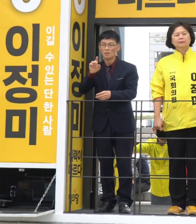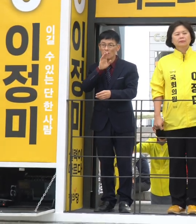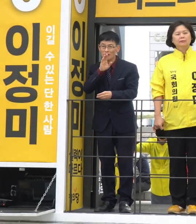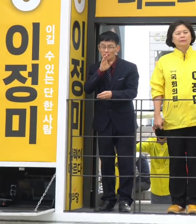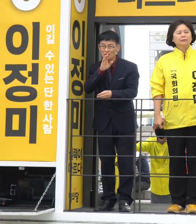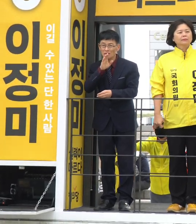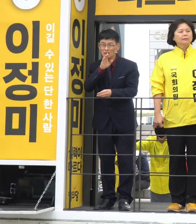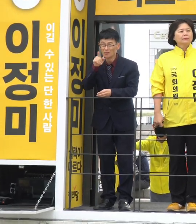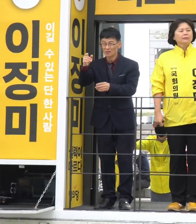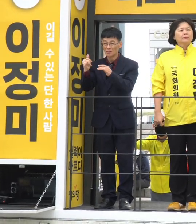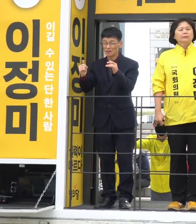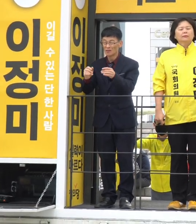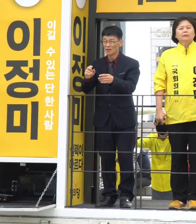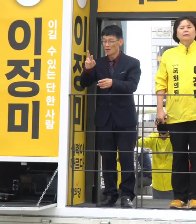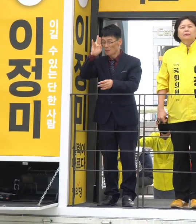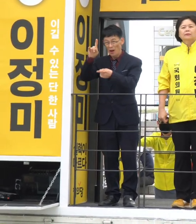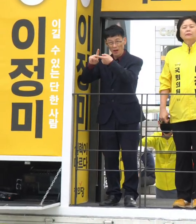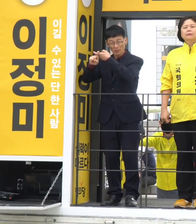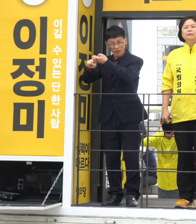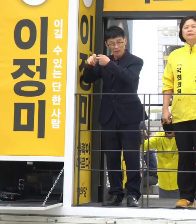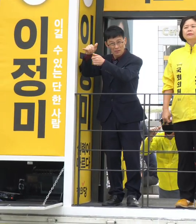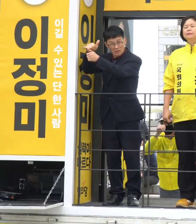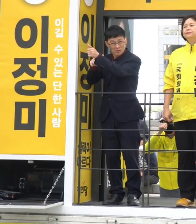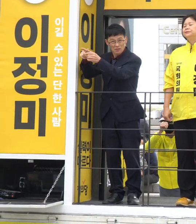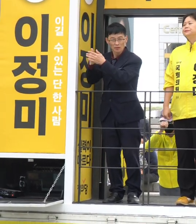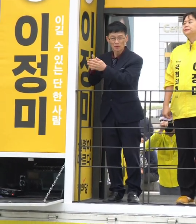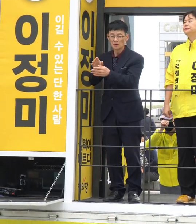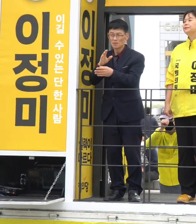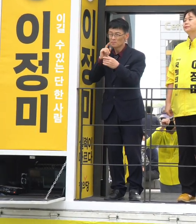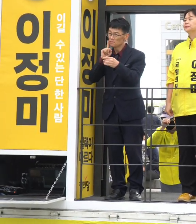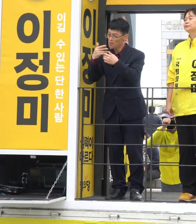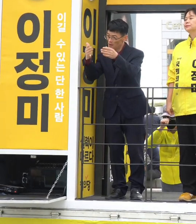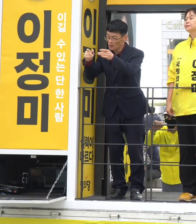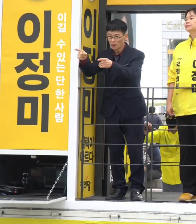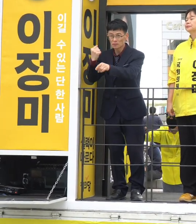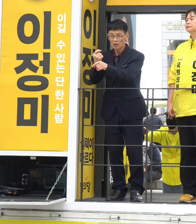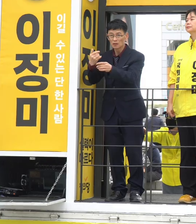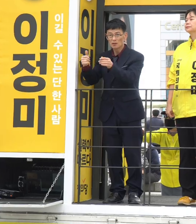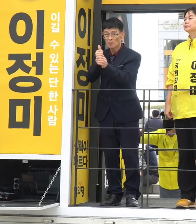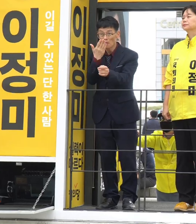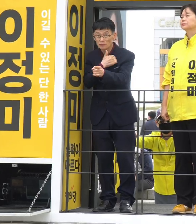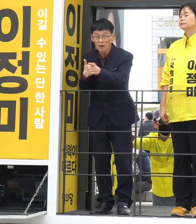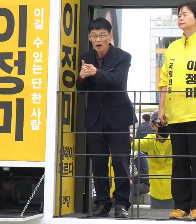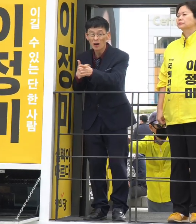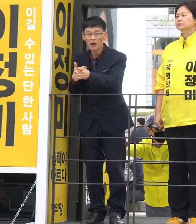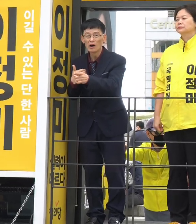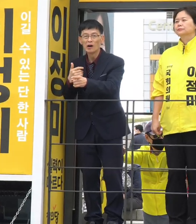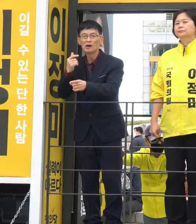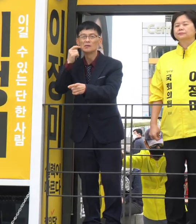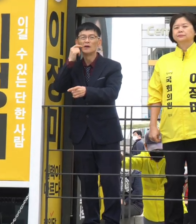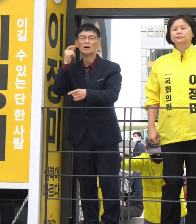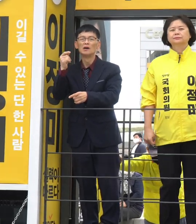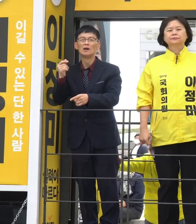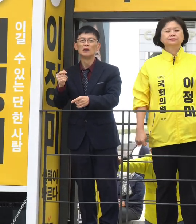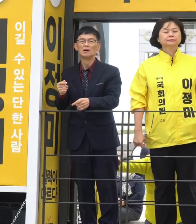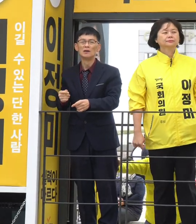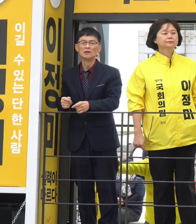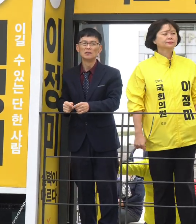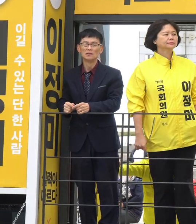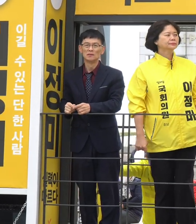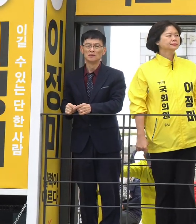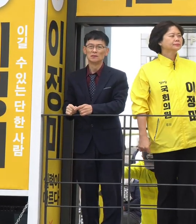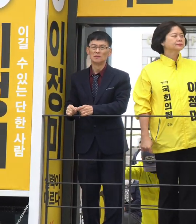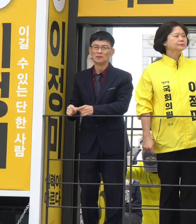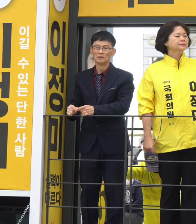과연 그런 친박 인사가 막말 친박 인사를 이길 수 있습니까, 여러분?